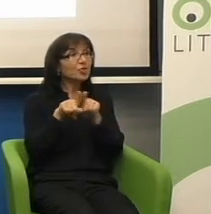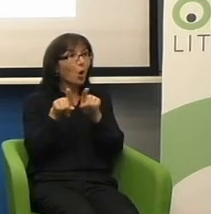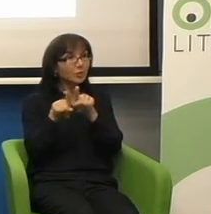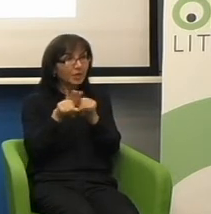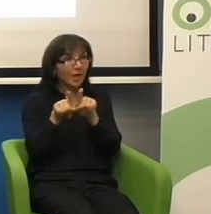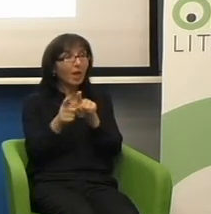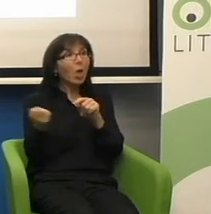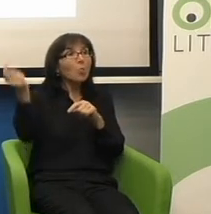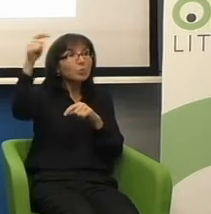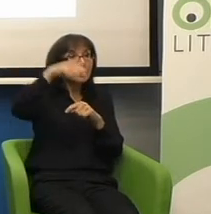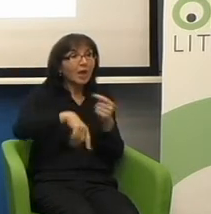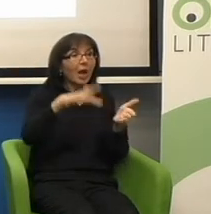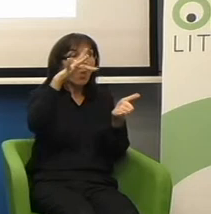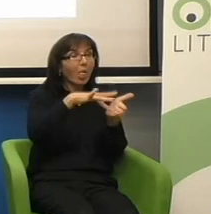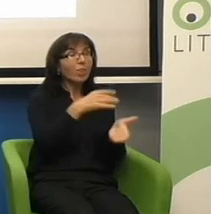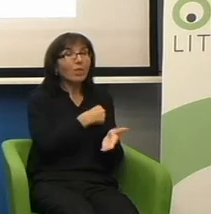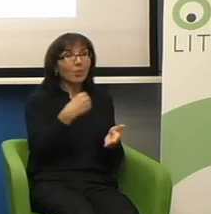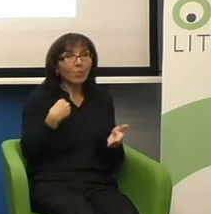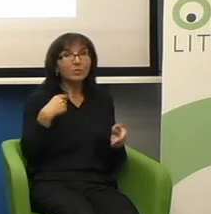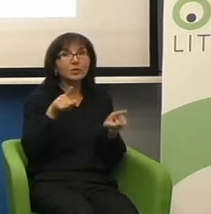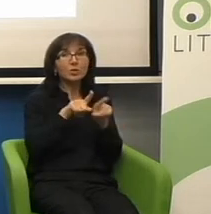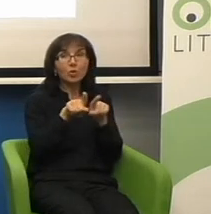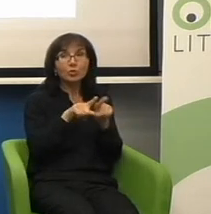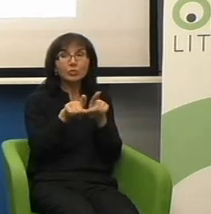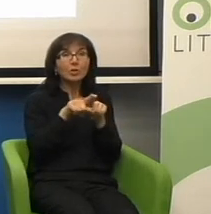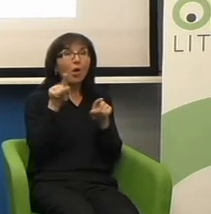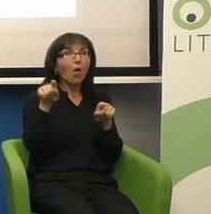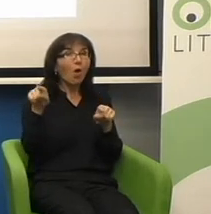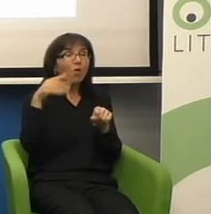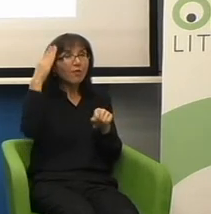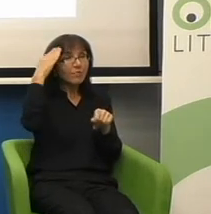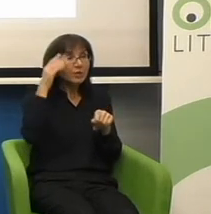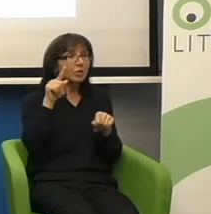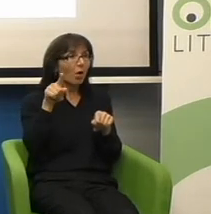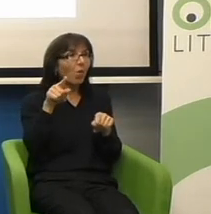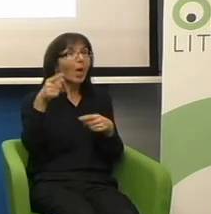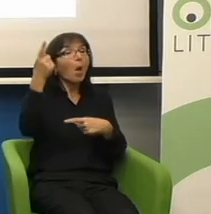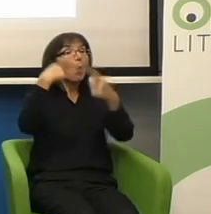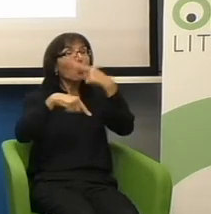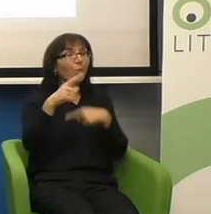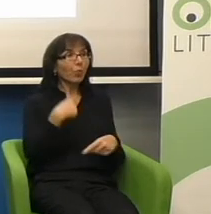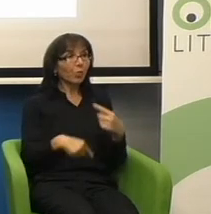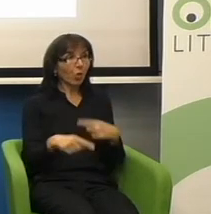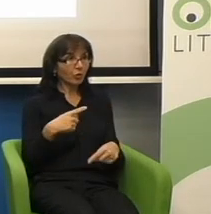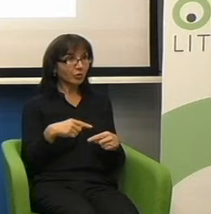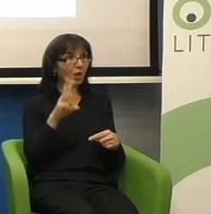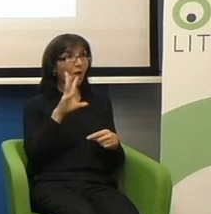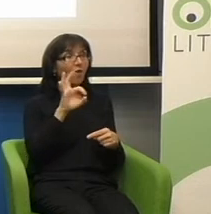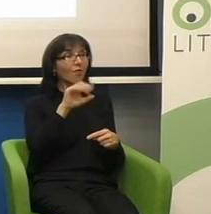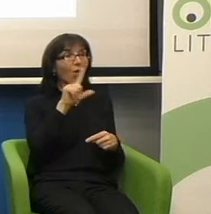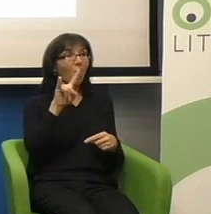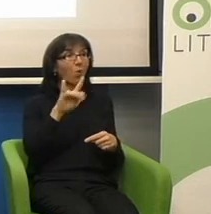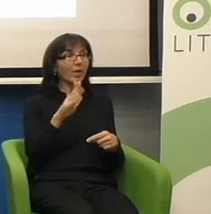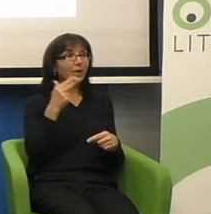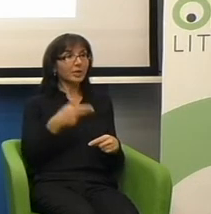kiedy... do swojej siostry. Oni wiedzieli, że ona pochodzi z Wołynia. I zdziwili się, że